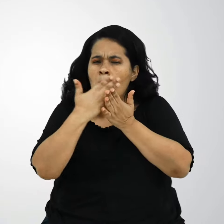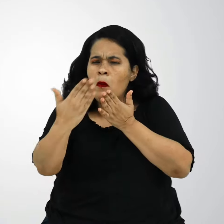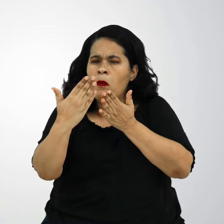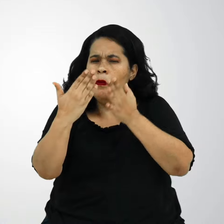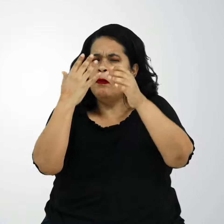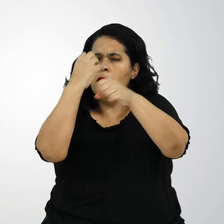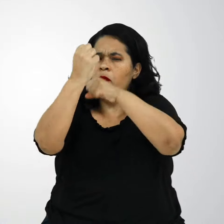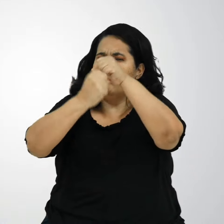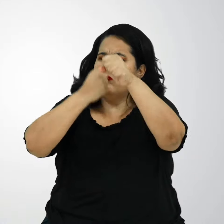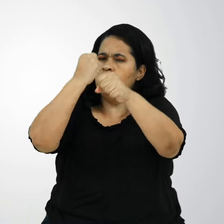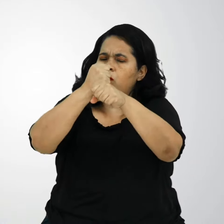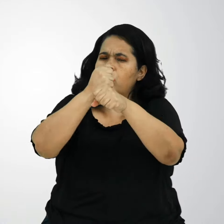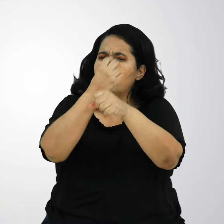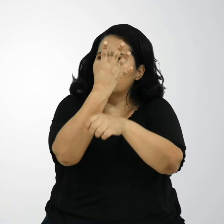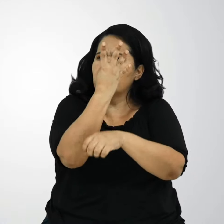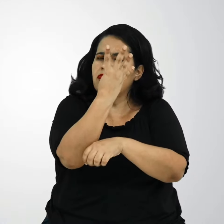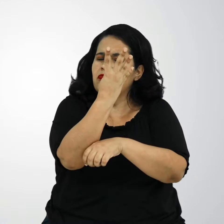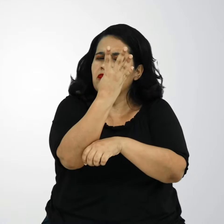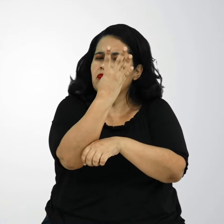ano